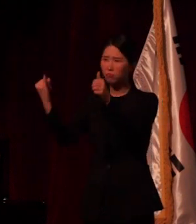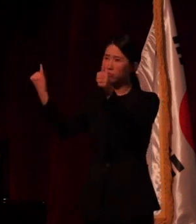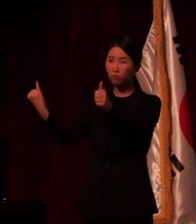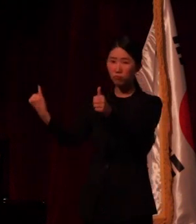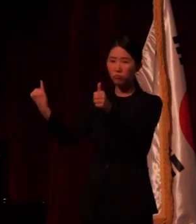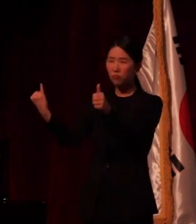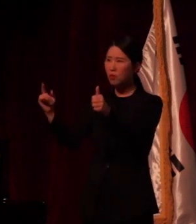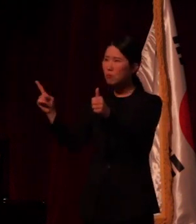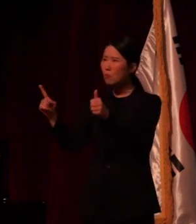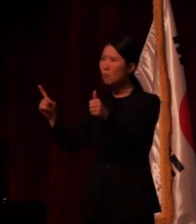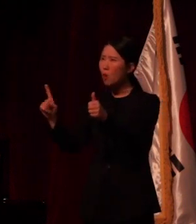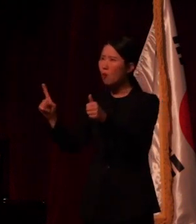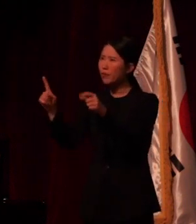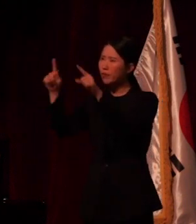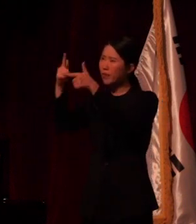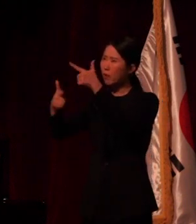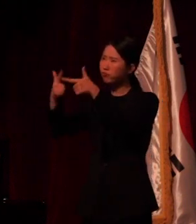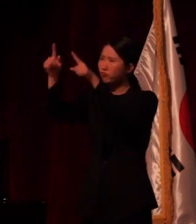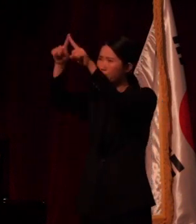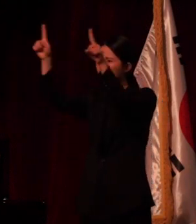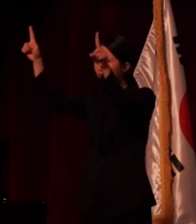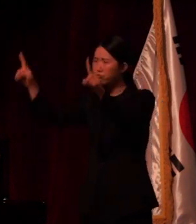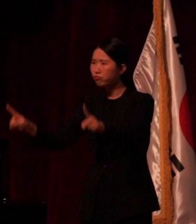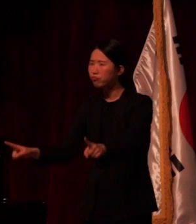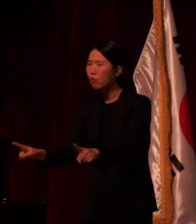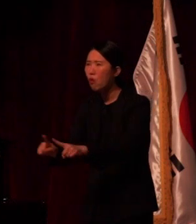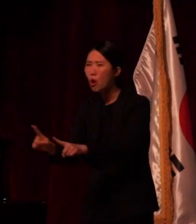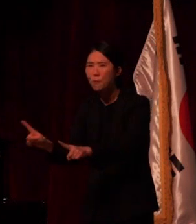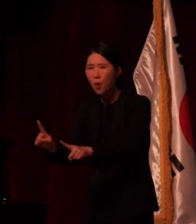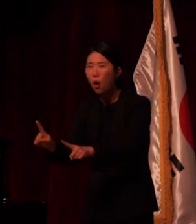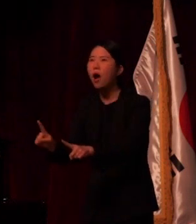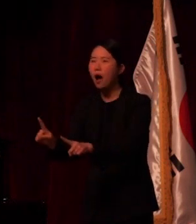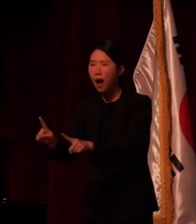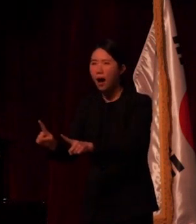이젤같이 생긴 이 책상 다리에 올려서 사용하는